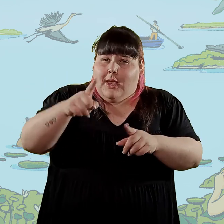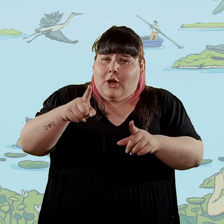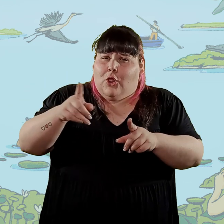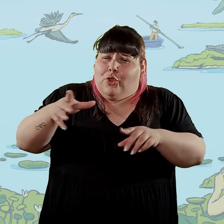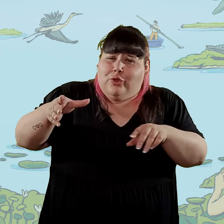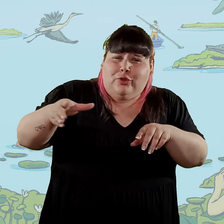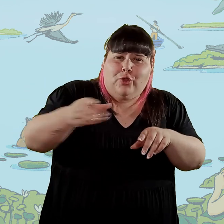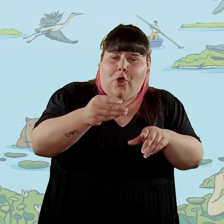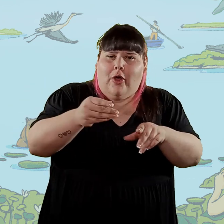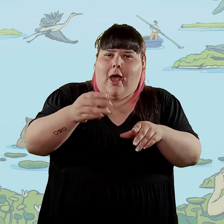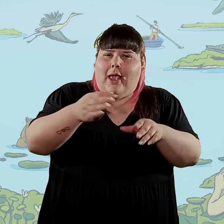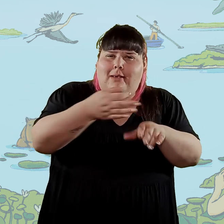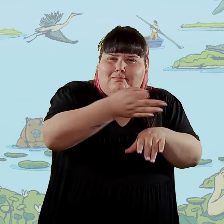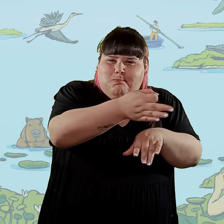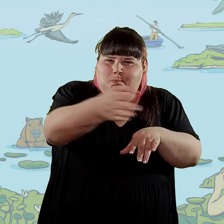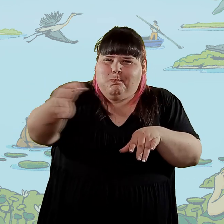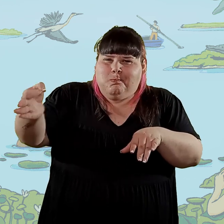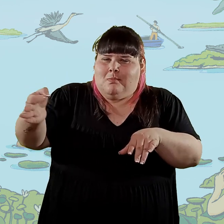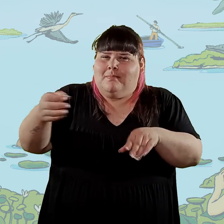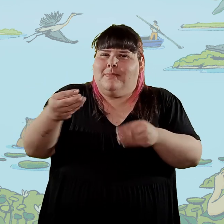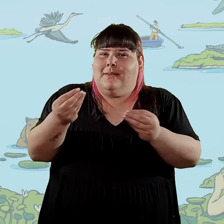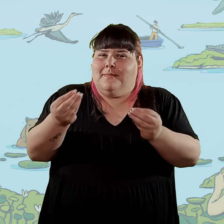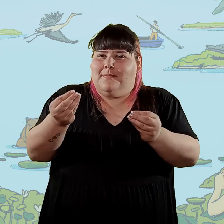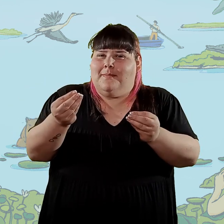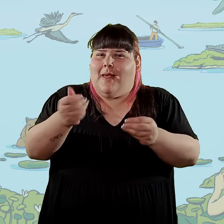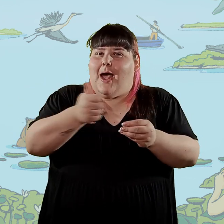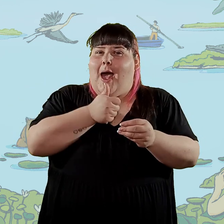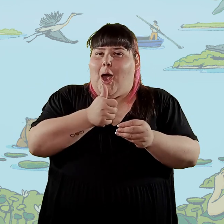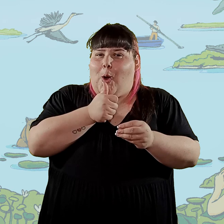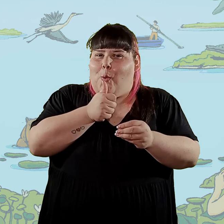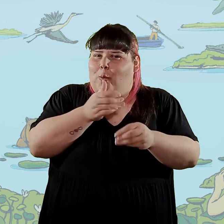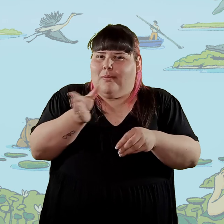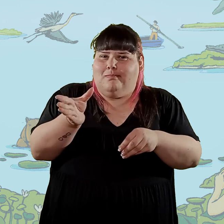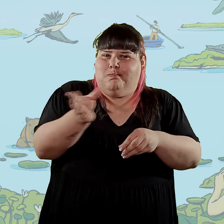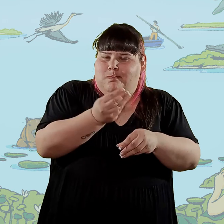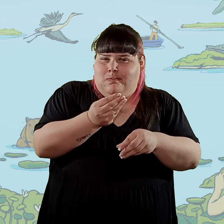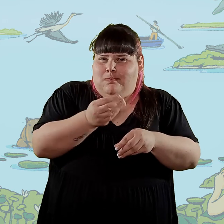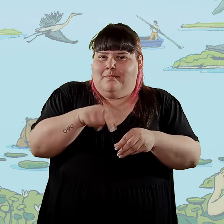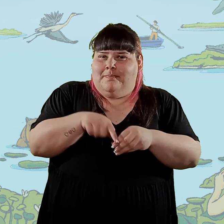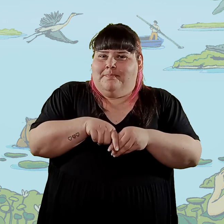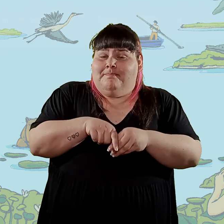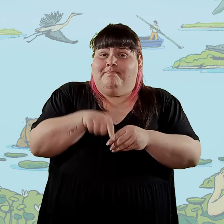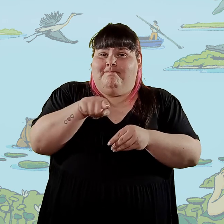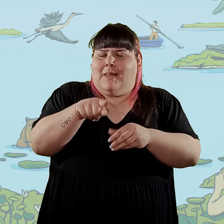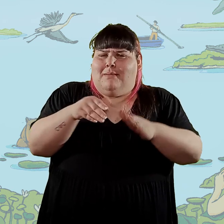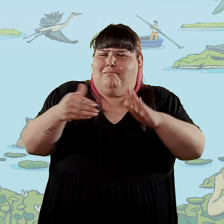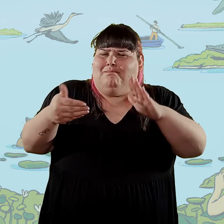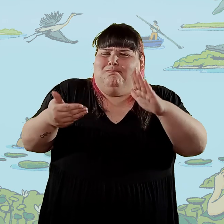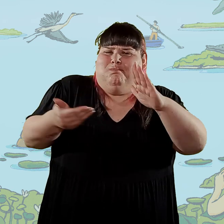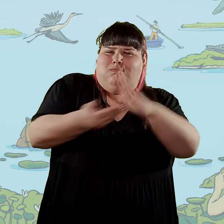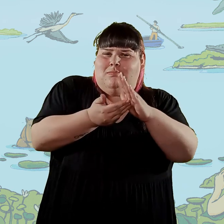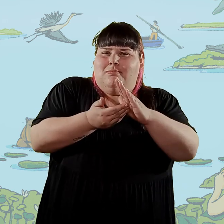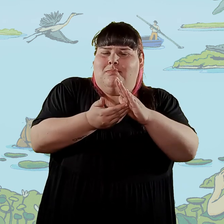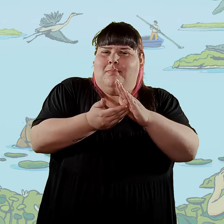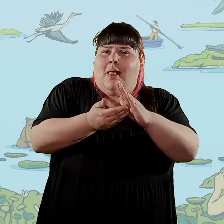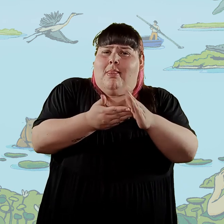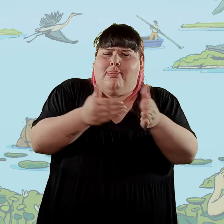una propiedad primordial. El agua es el elemento clave que define sus características